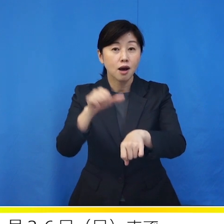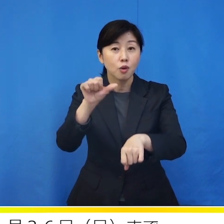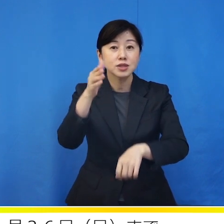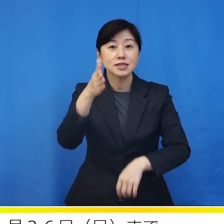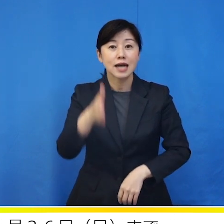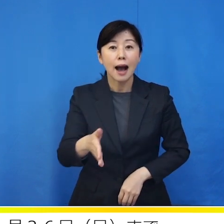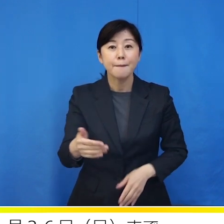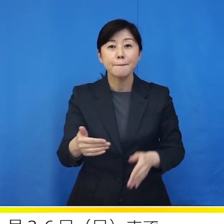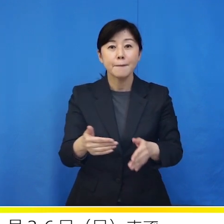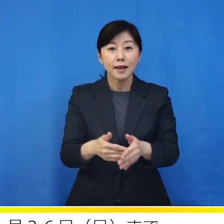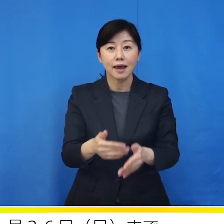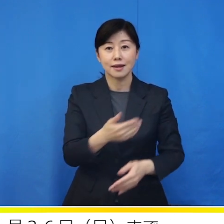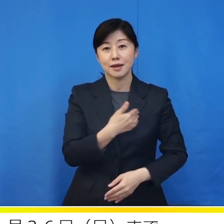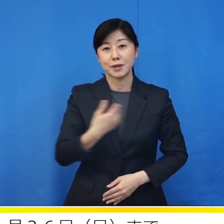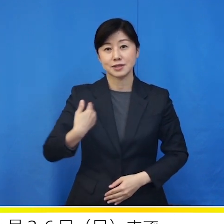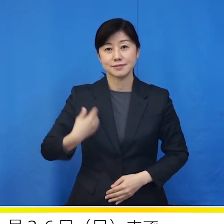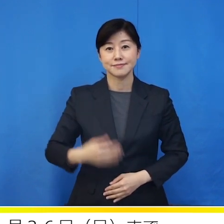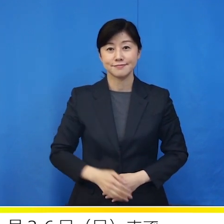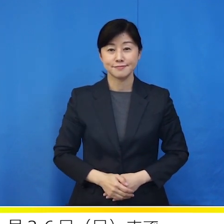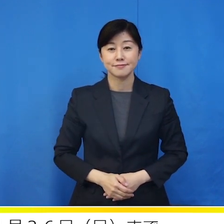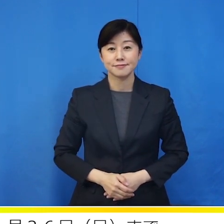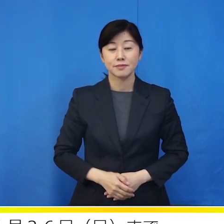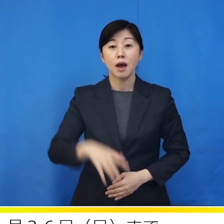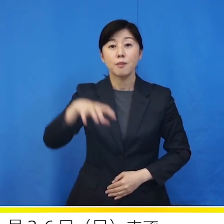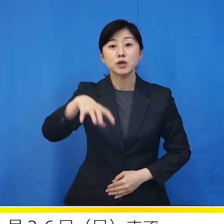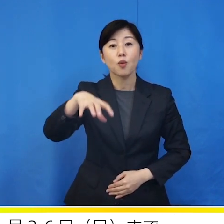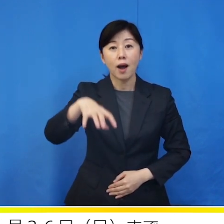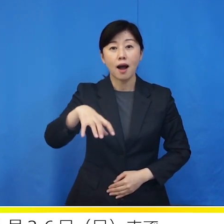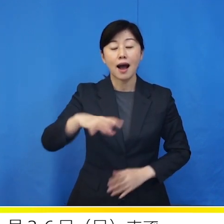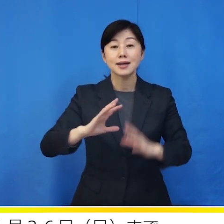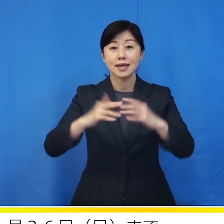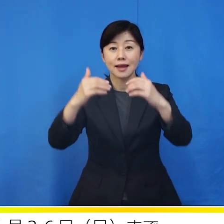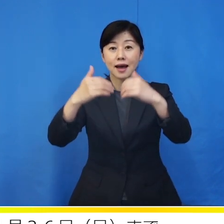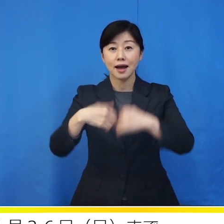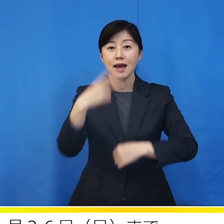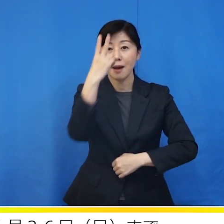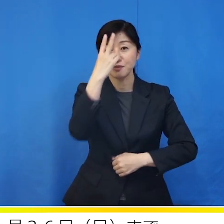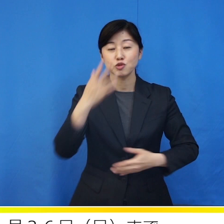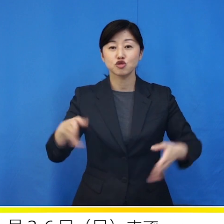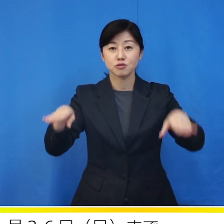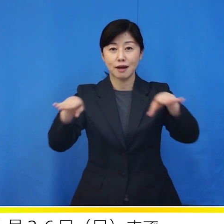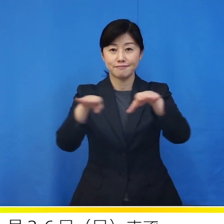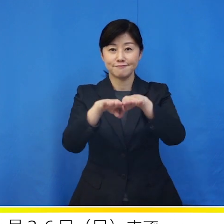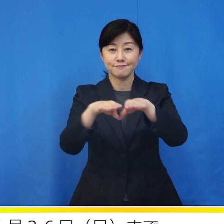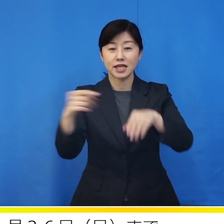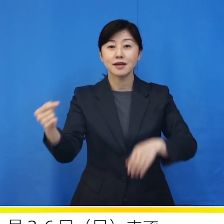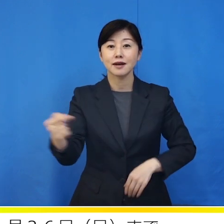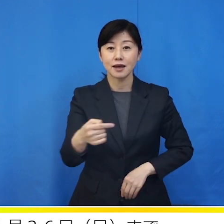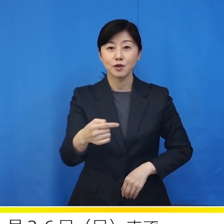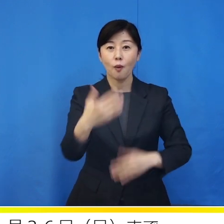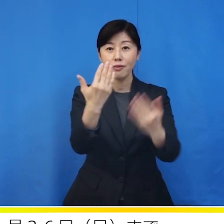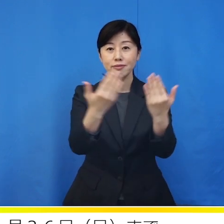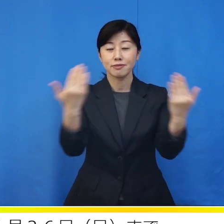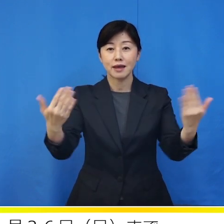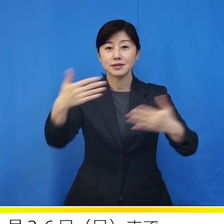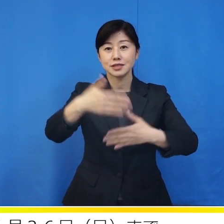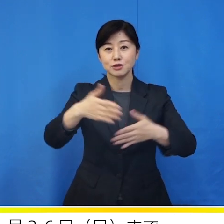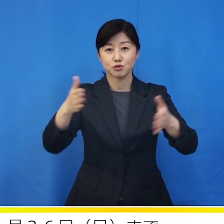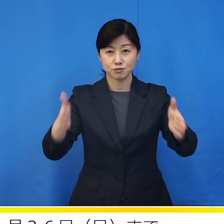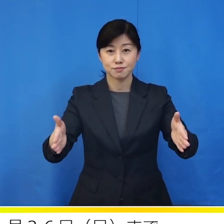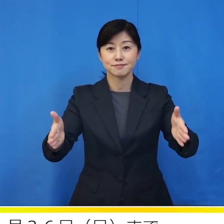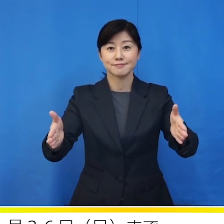分会場は世田谷美術館1階展示室です